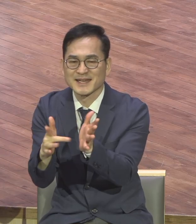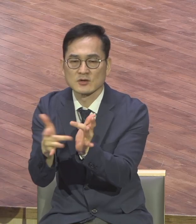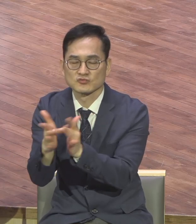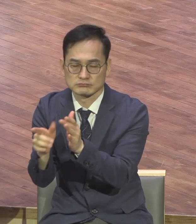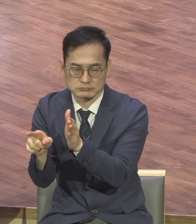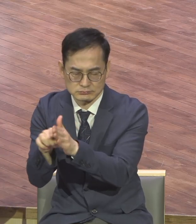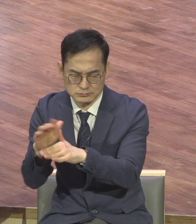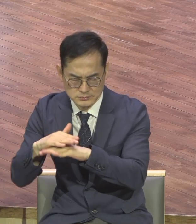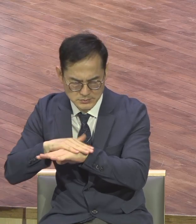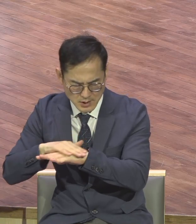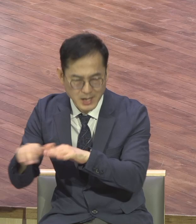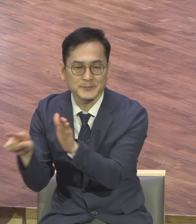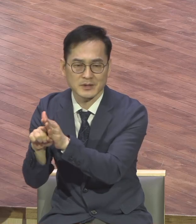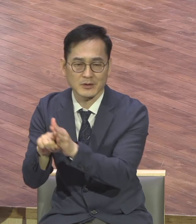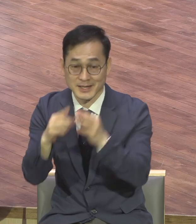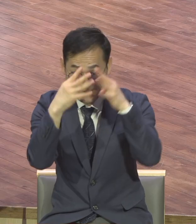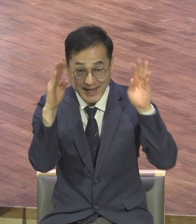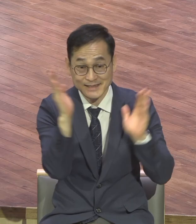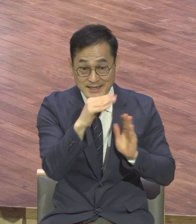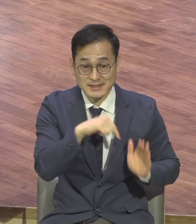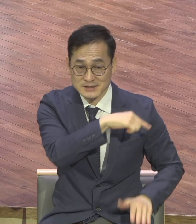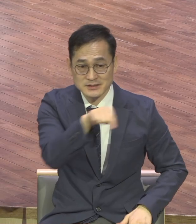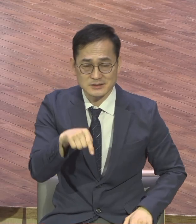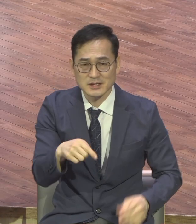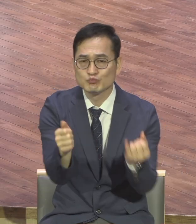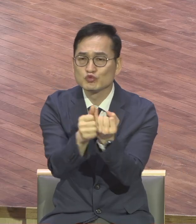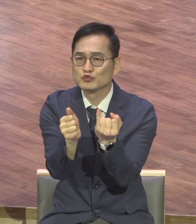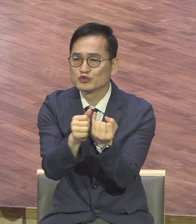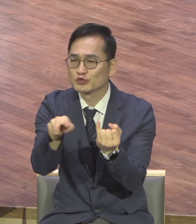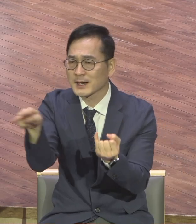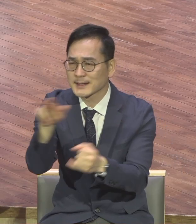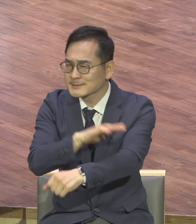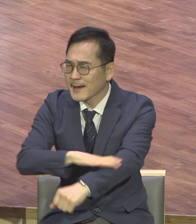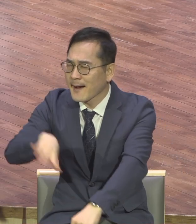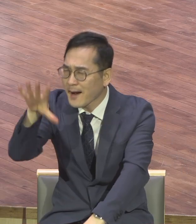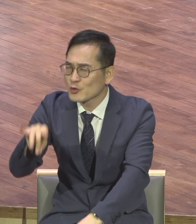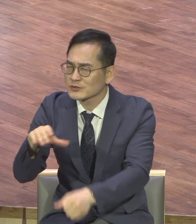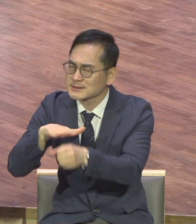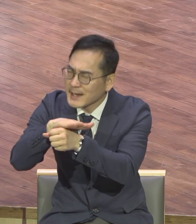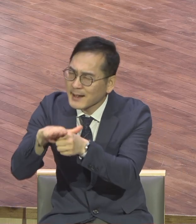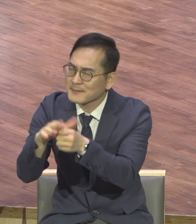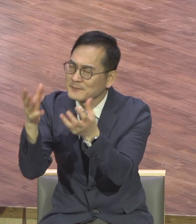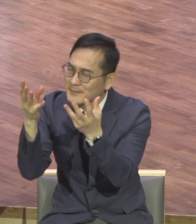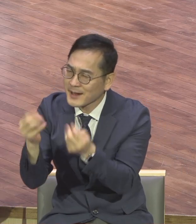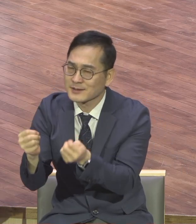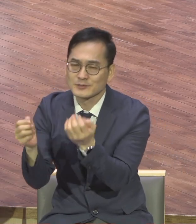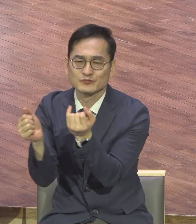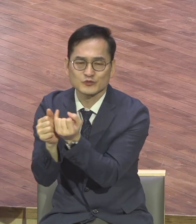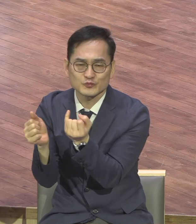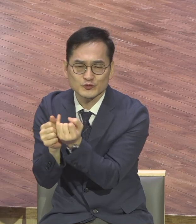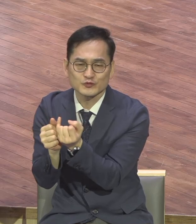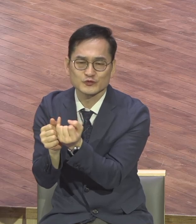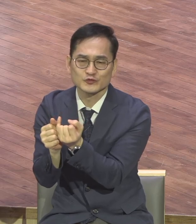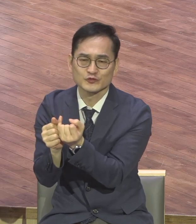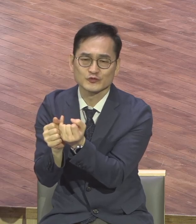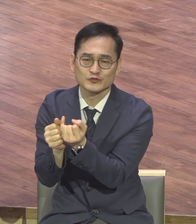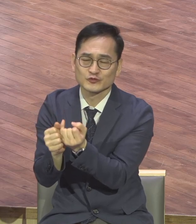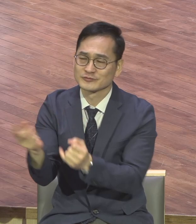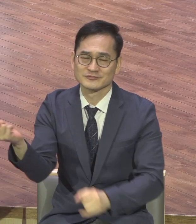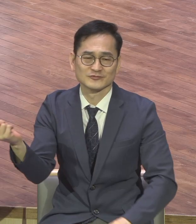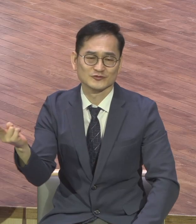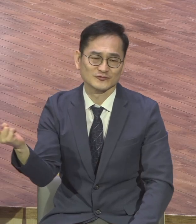대학생이 뽑은 가장 이상적인 부부 1위, 가장 좋은 아빠, 가장 좋은 엄마가 이 두